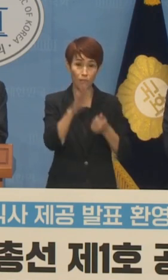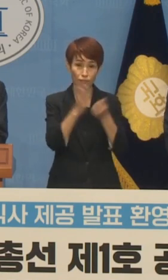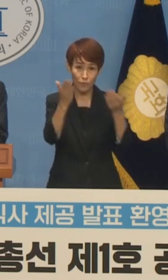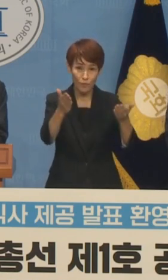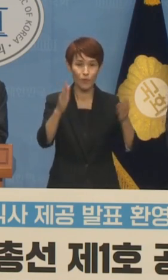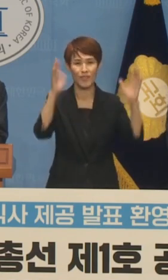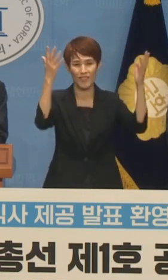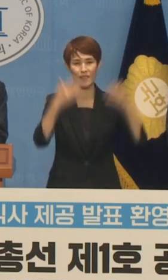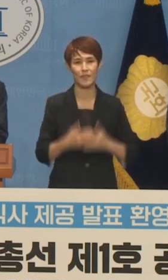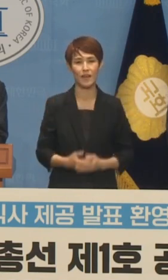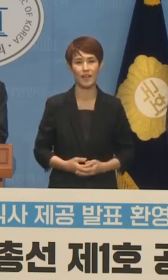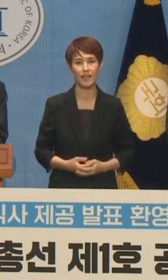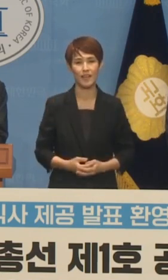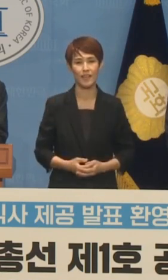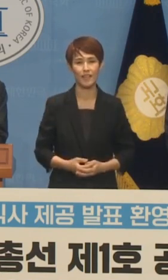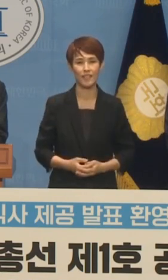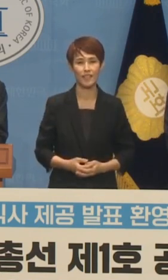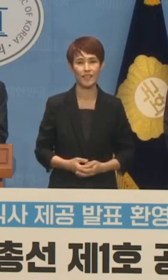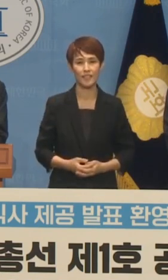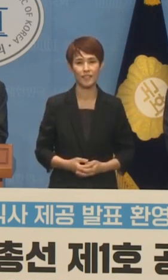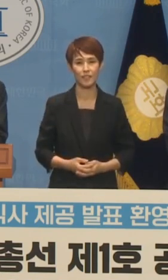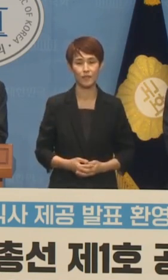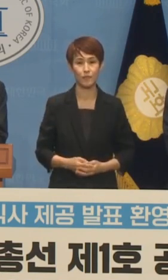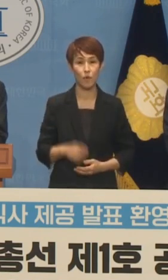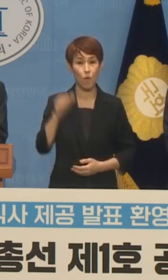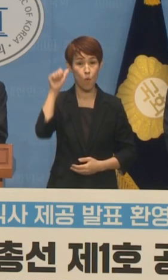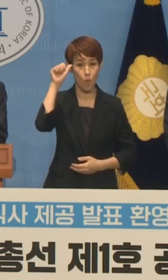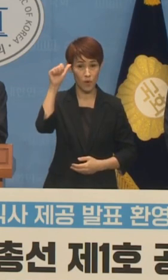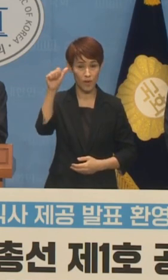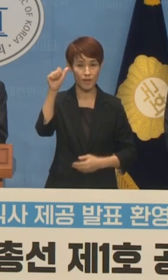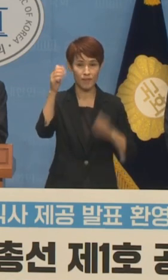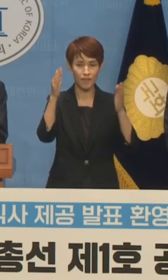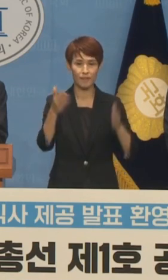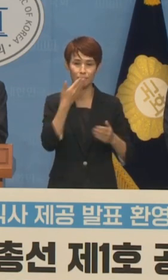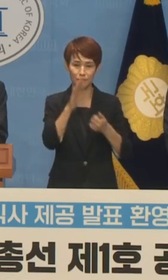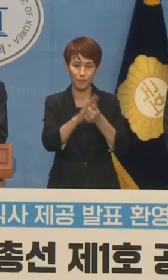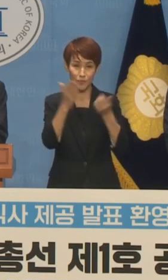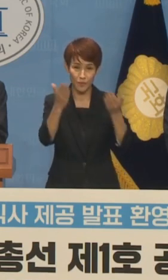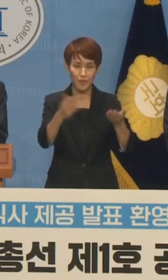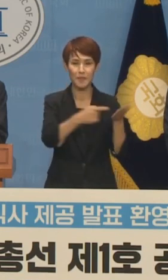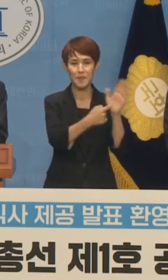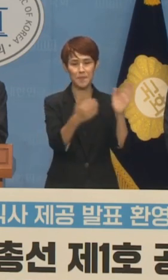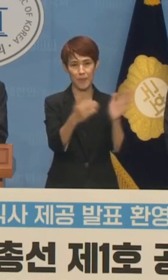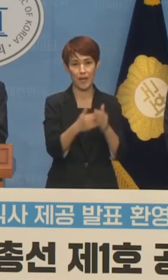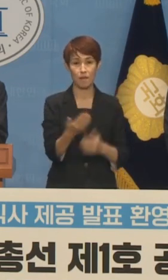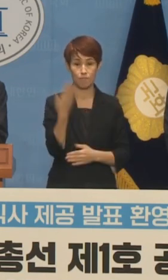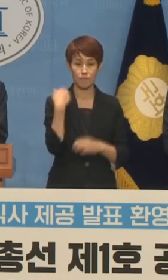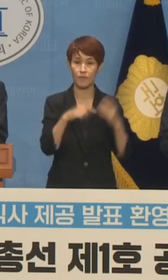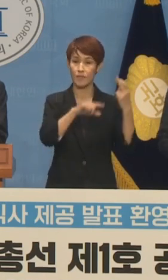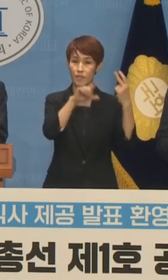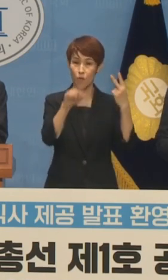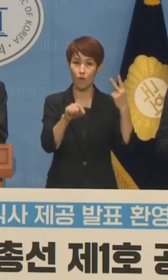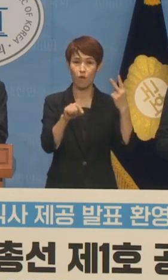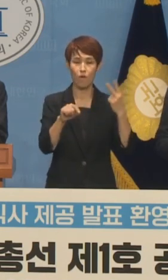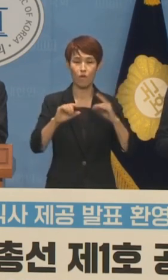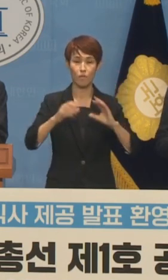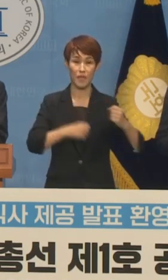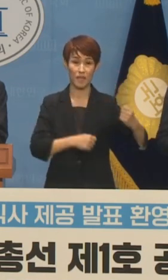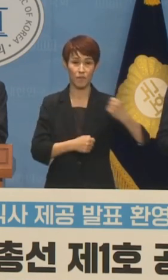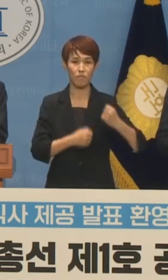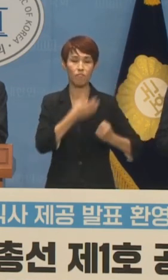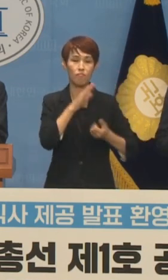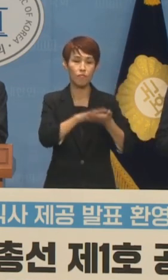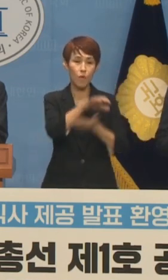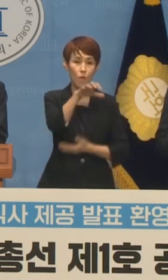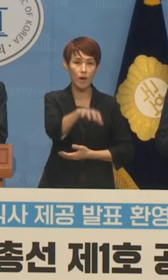제공을 주 5일까지 할 수 있도록 추진한다고 밝혔습니다. 지난 2월 국민의힘은 경로당 급식 제공을